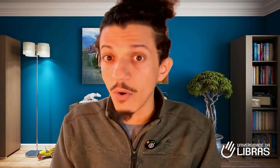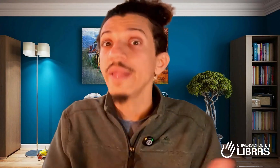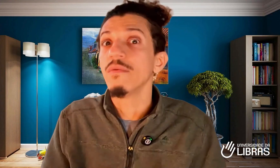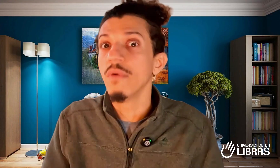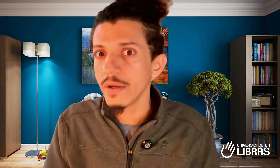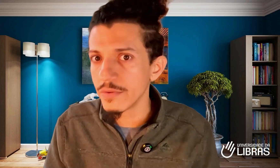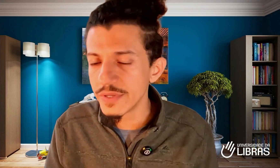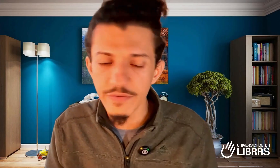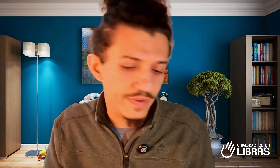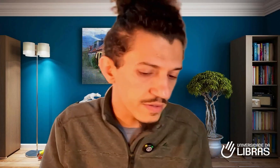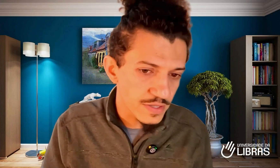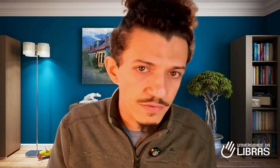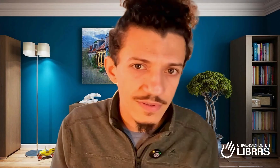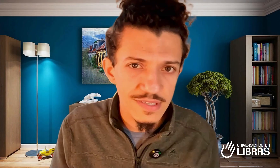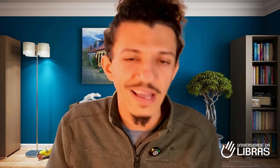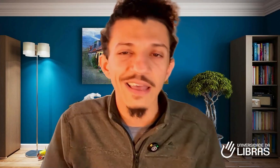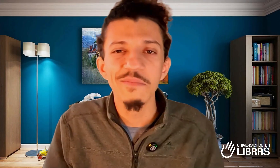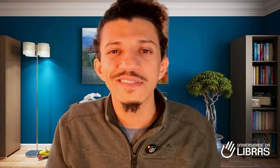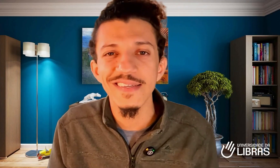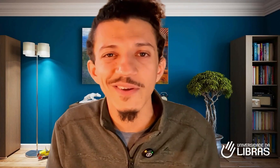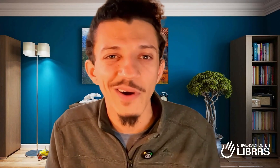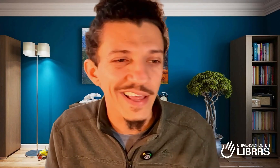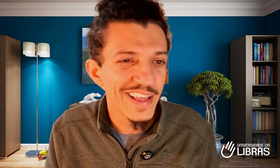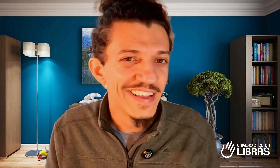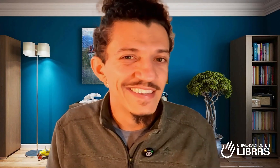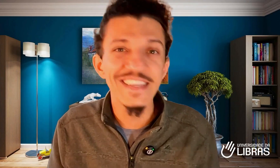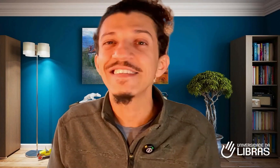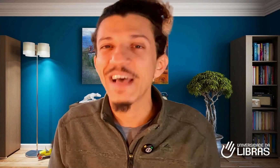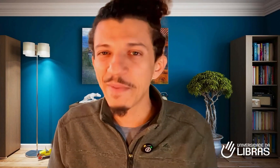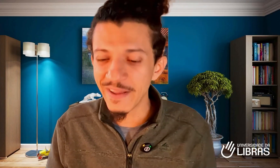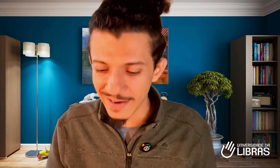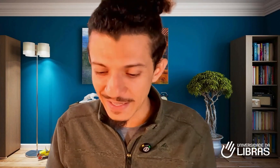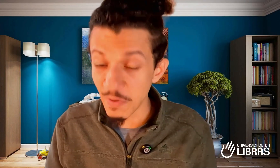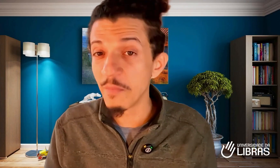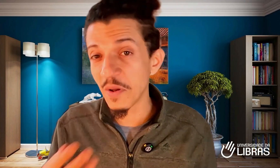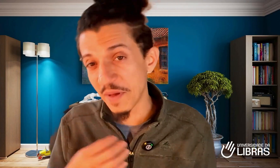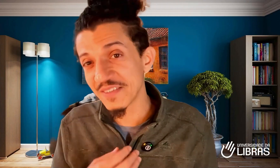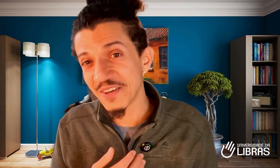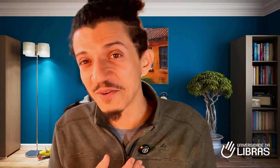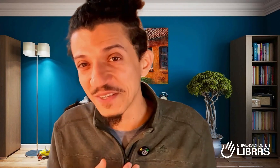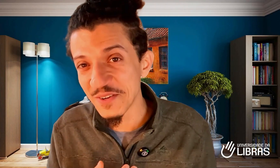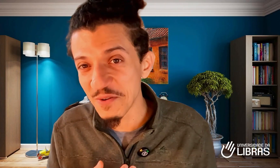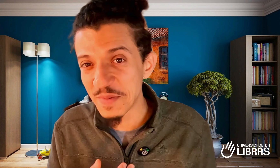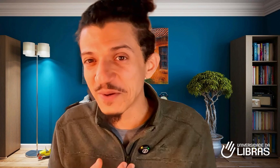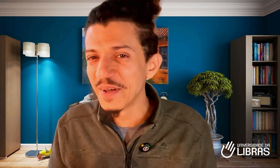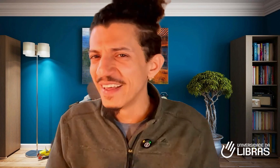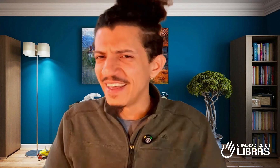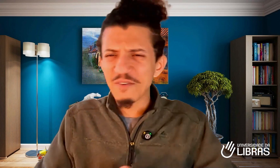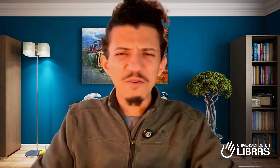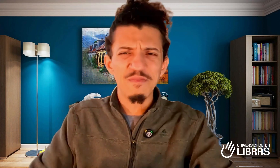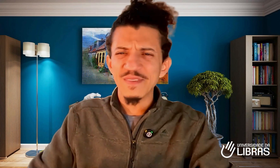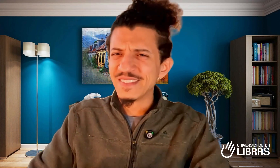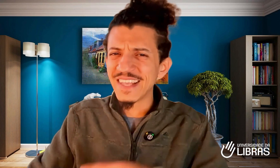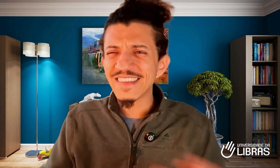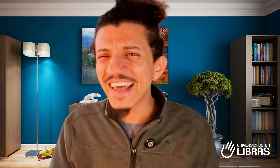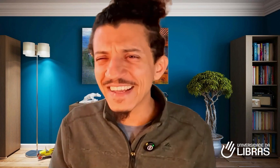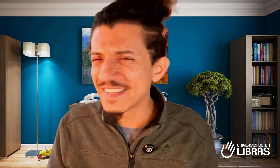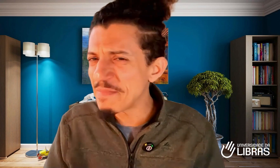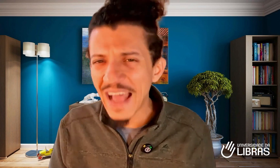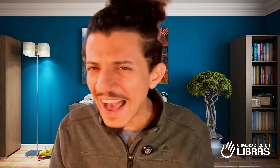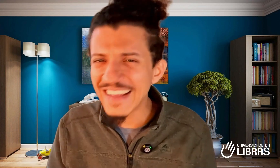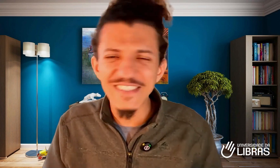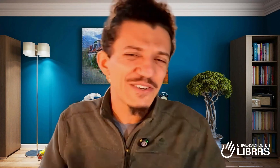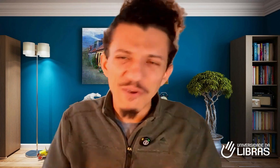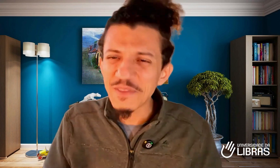lá 8 anos e no final das contas saímos da escola sem saber inglês. Bom, pelo menos isso aconteceu comigo e com centenas